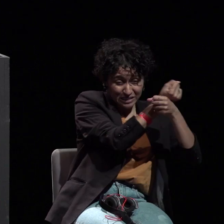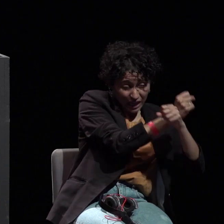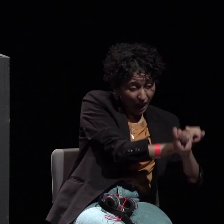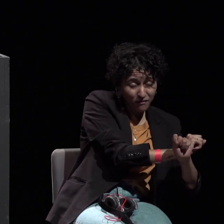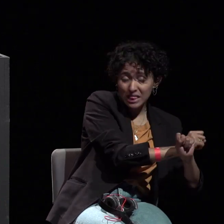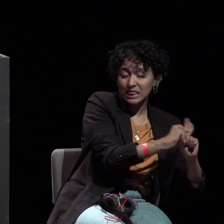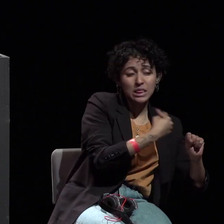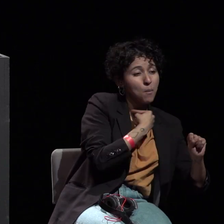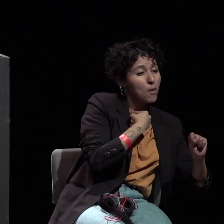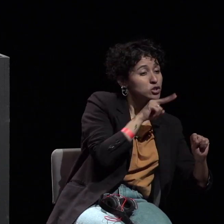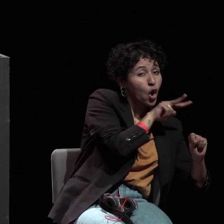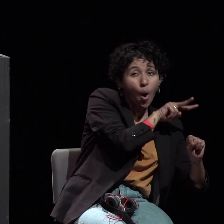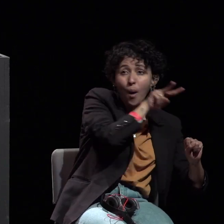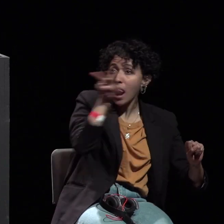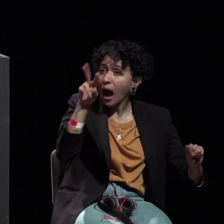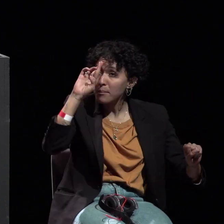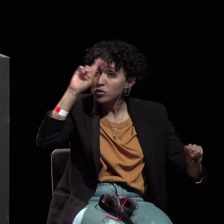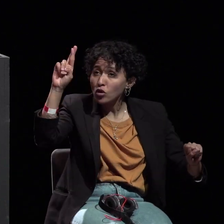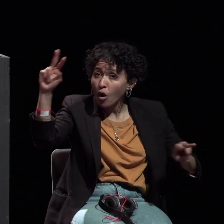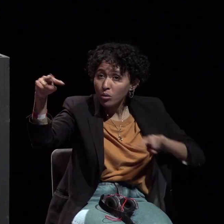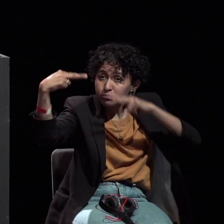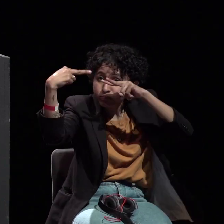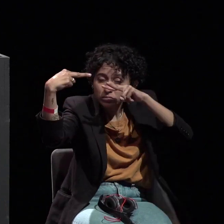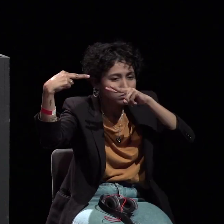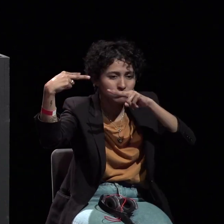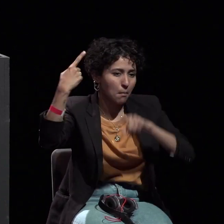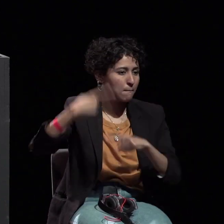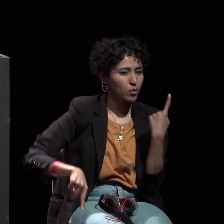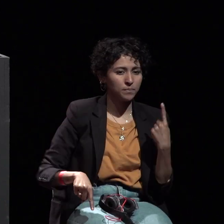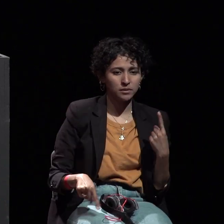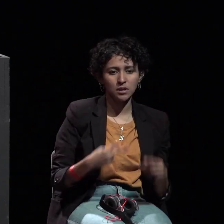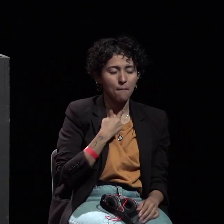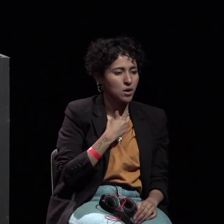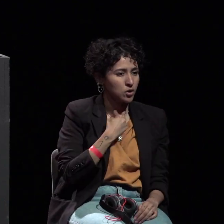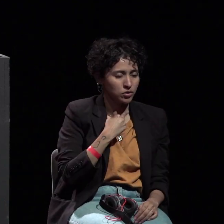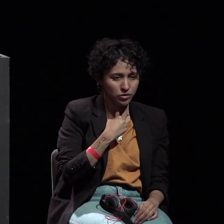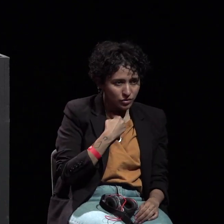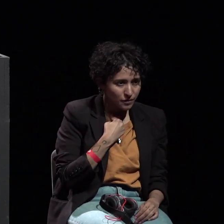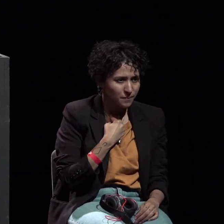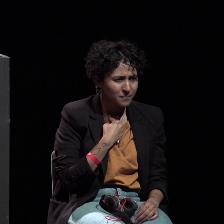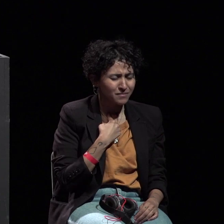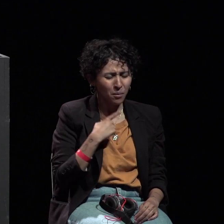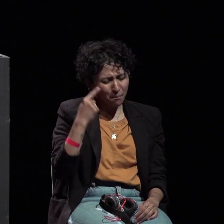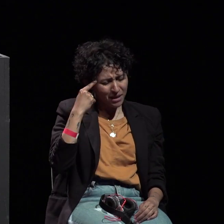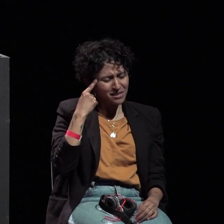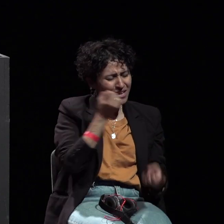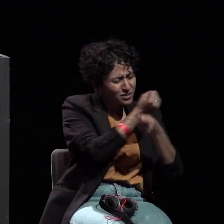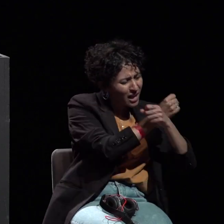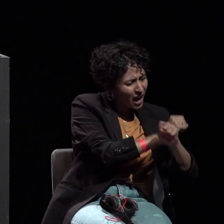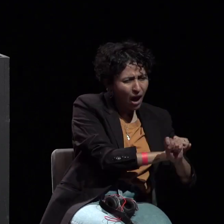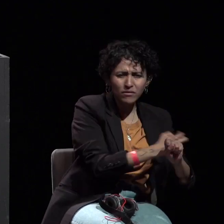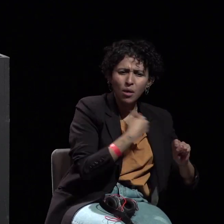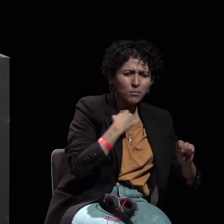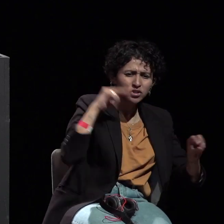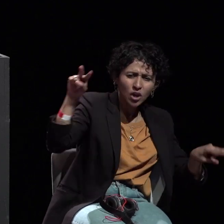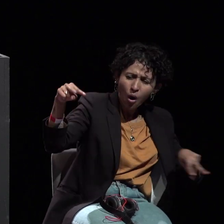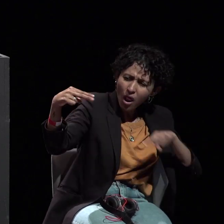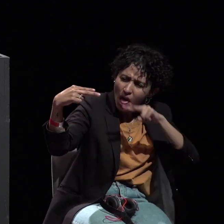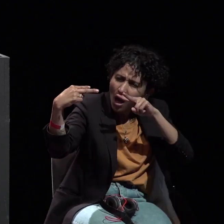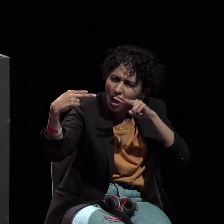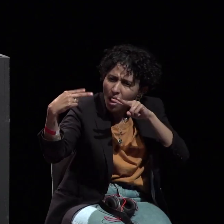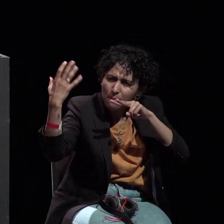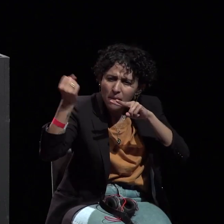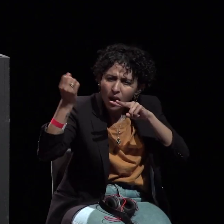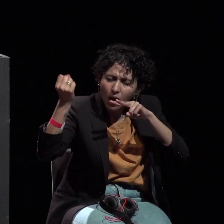vista dessa relação do olhar, ela vai fazer um paralelo que há, digamos, uma revanche de homens negros no século XX. Ela vai